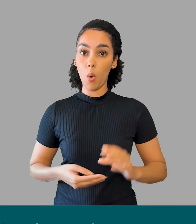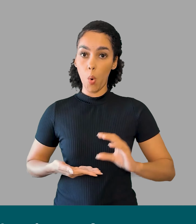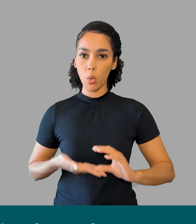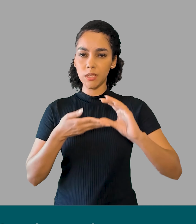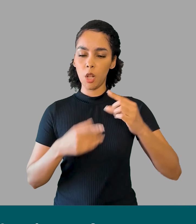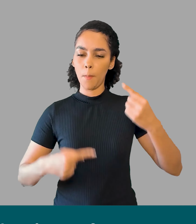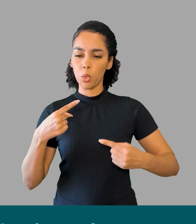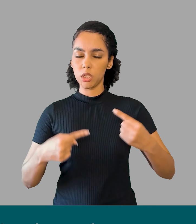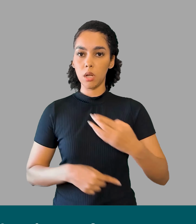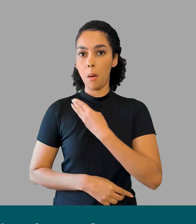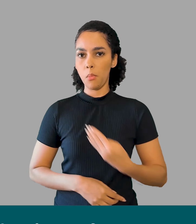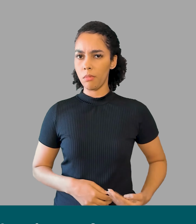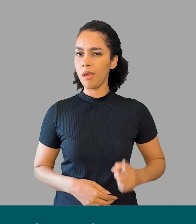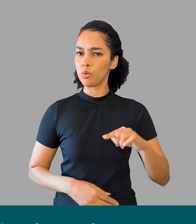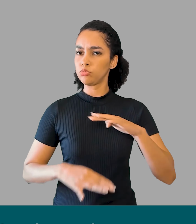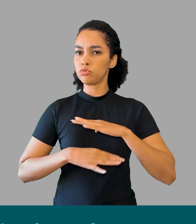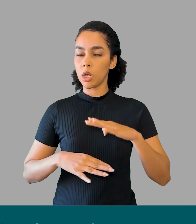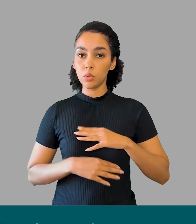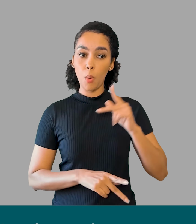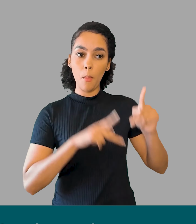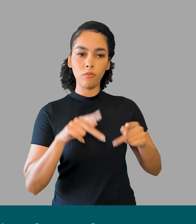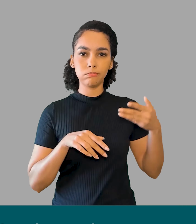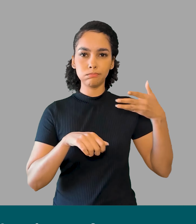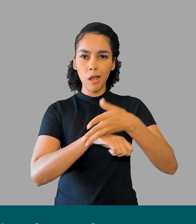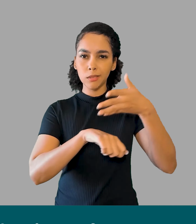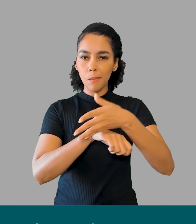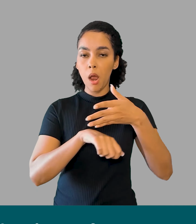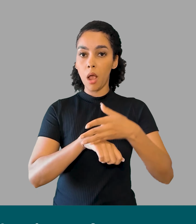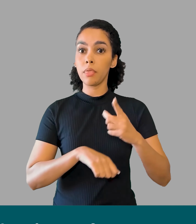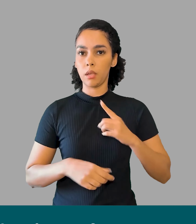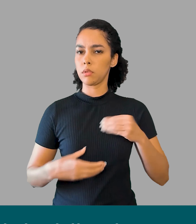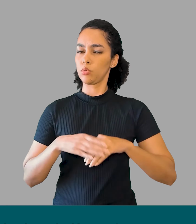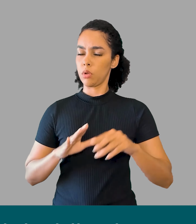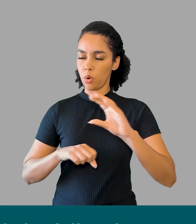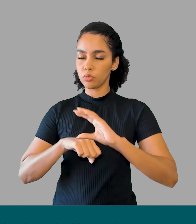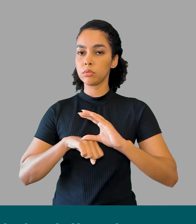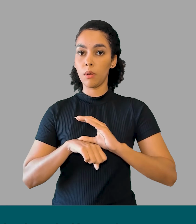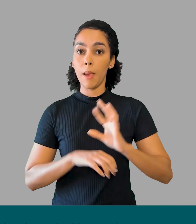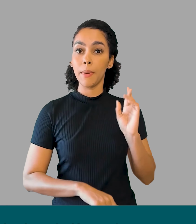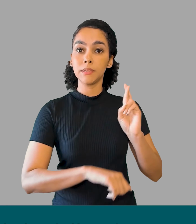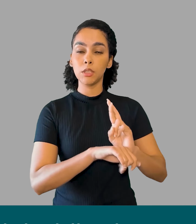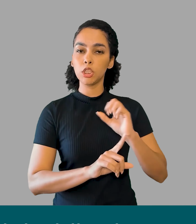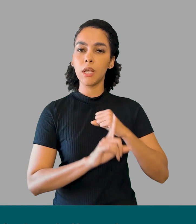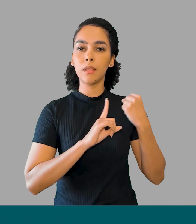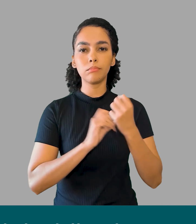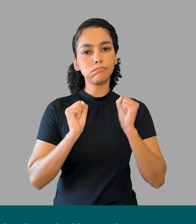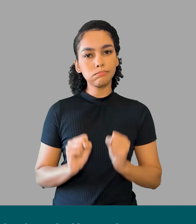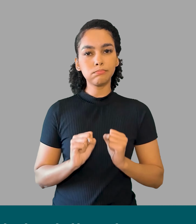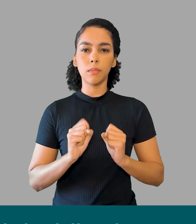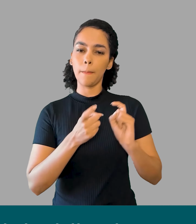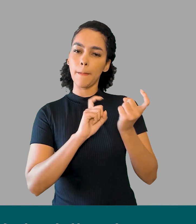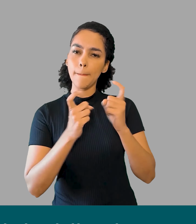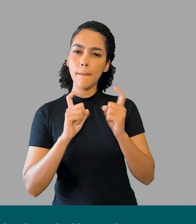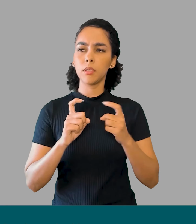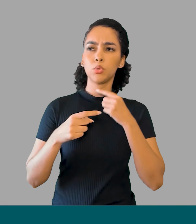Um Conselho de Política Pública é uma forma de participação popular prevista na Constituição, onde representantes da sociedade civil podem